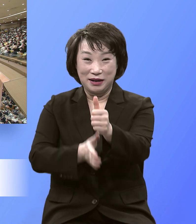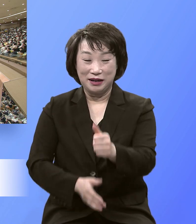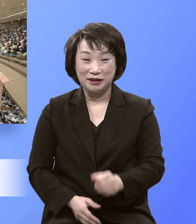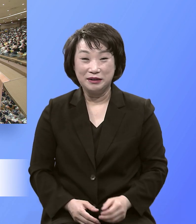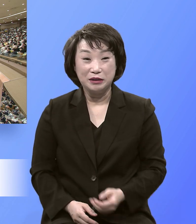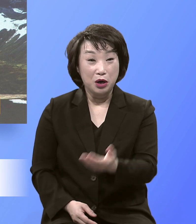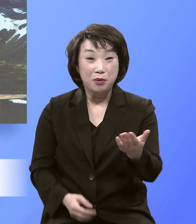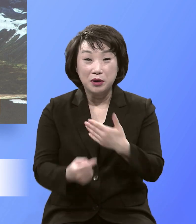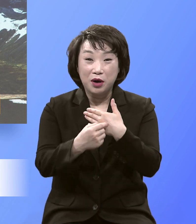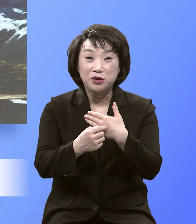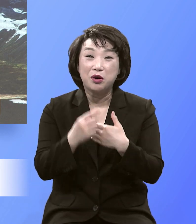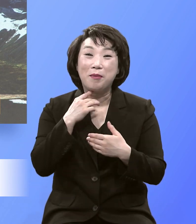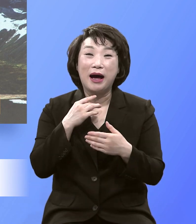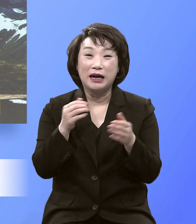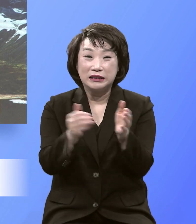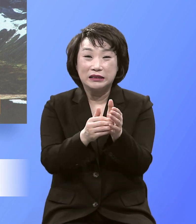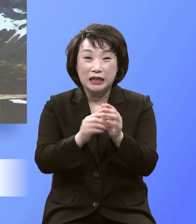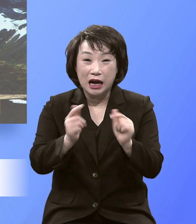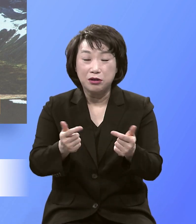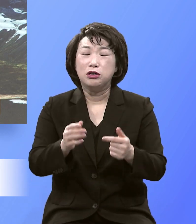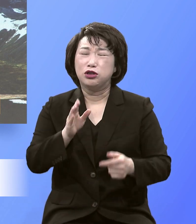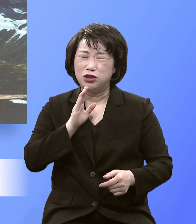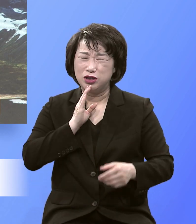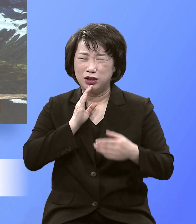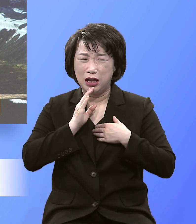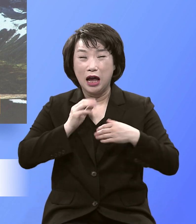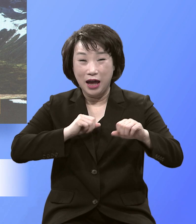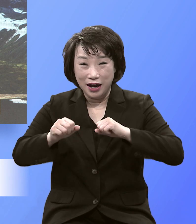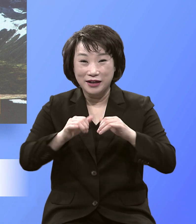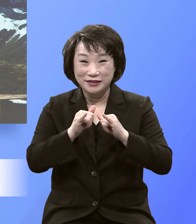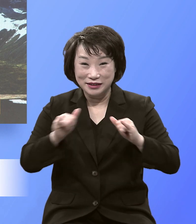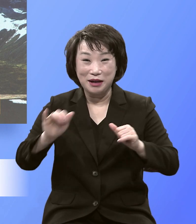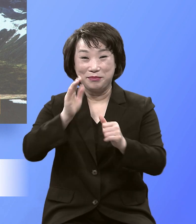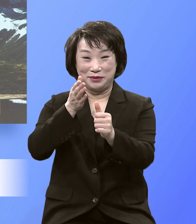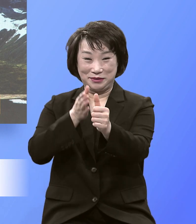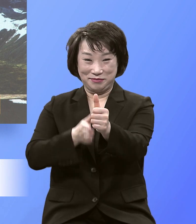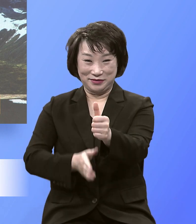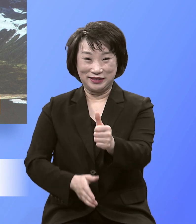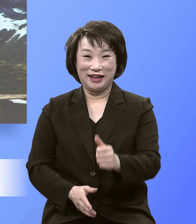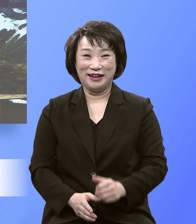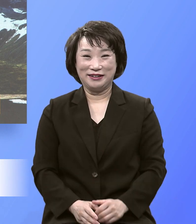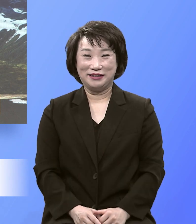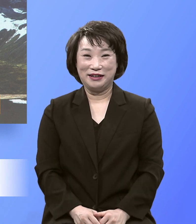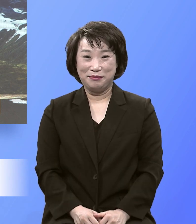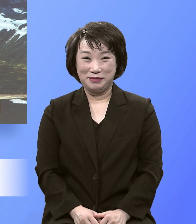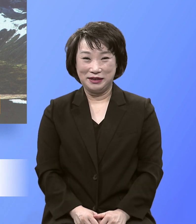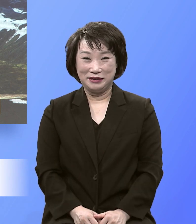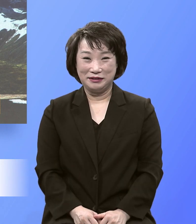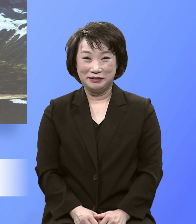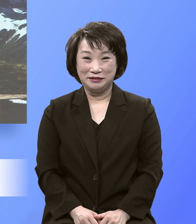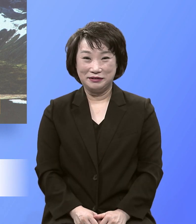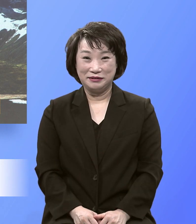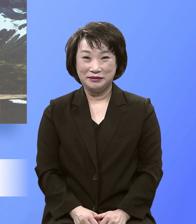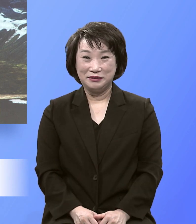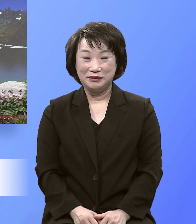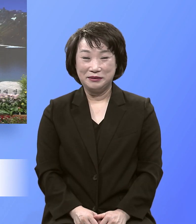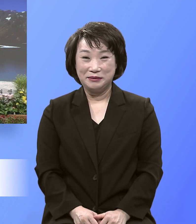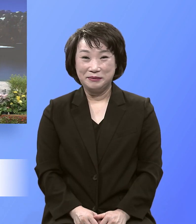말로 말고 실제로 행하는 사람이 돼야 한다 그 말이야.